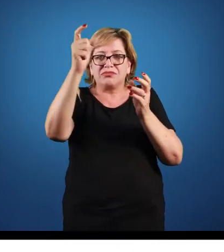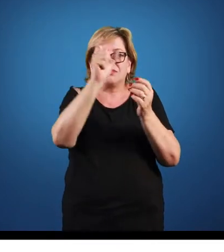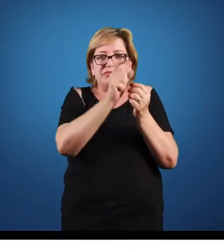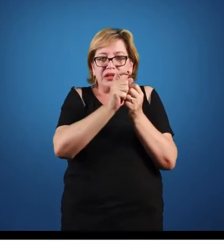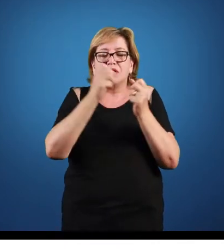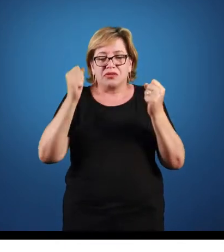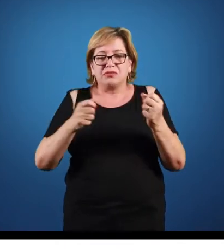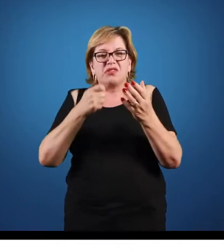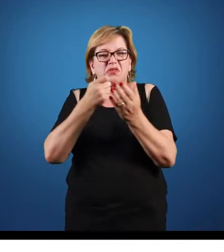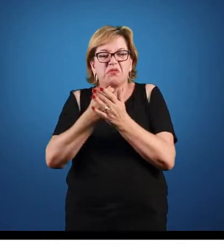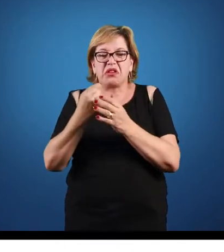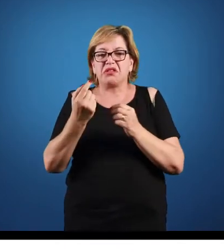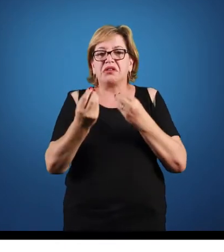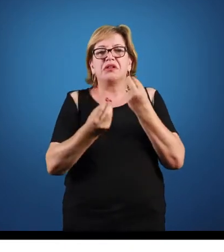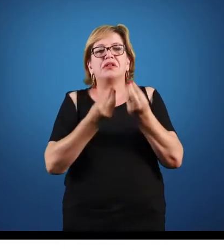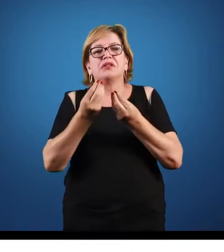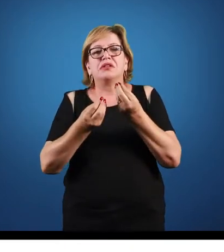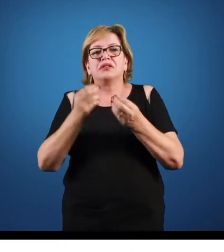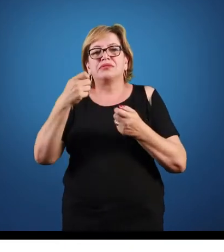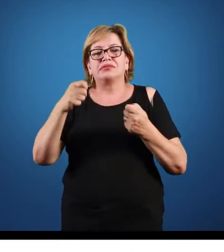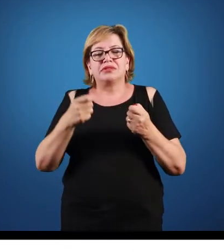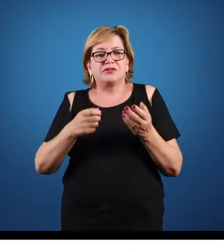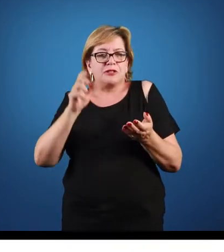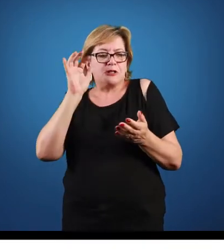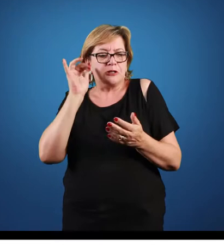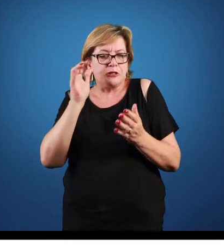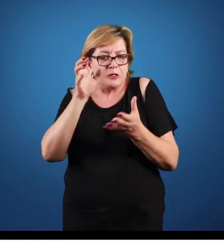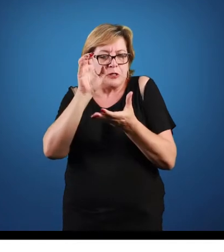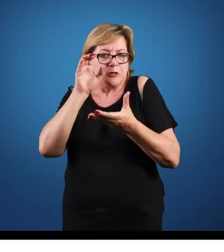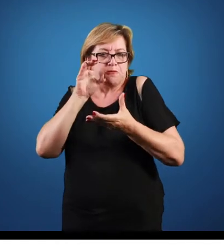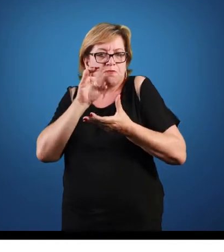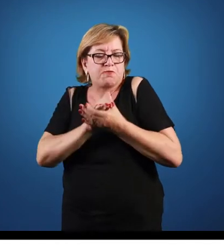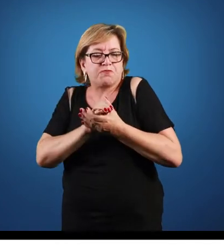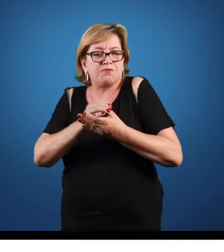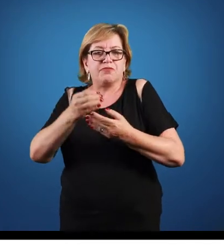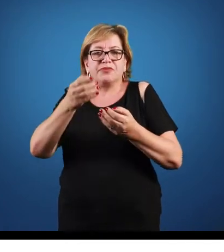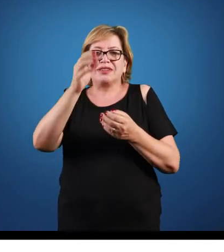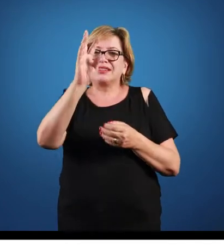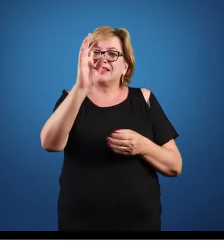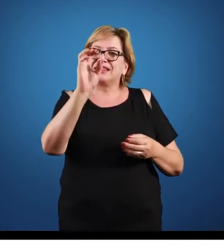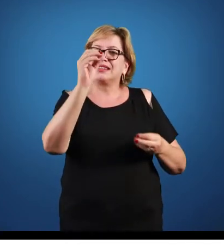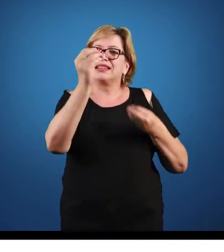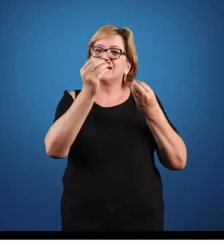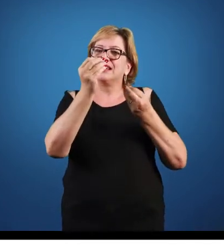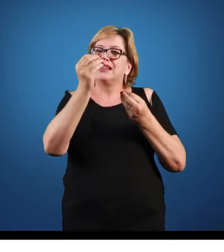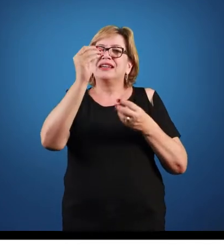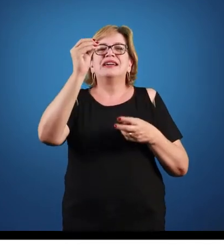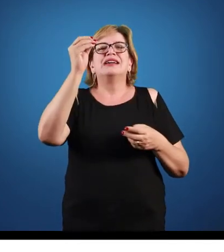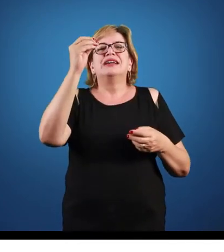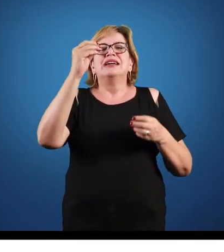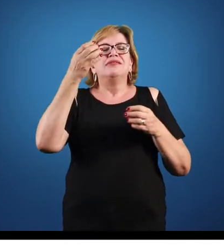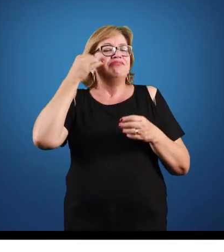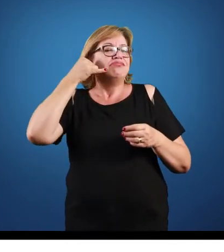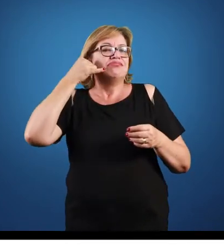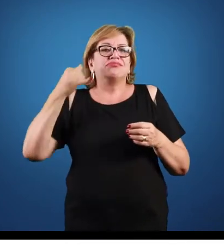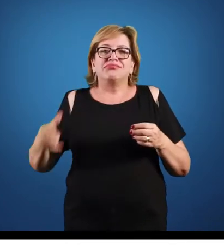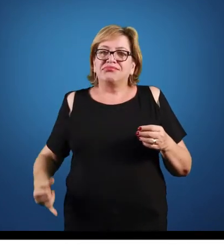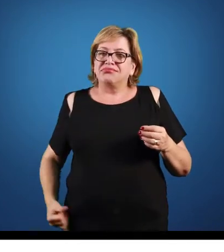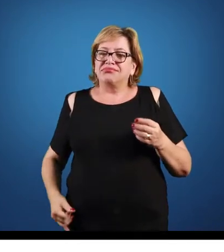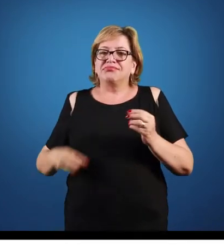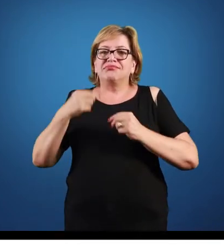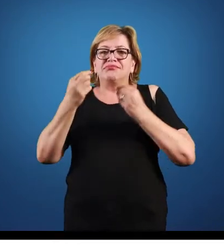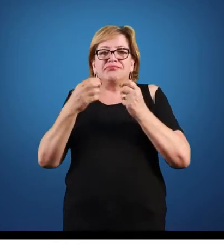separadas também porque ela ela você precisa dela para você poder encaixar o o seu lar nessa peça e daí essa peça vai